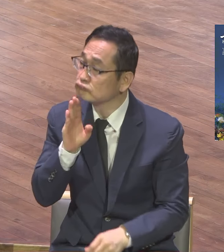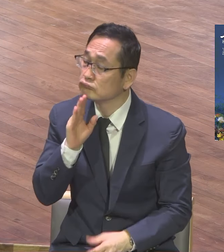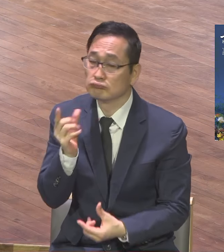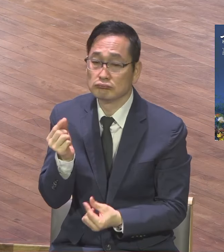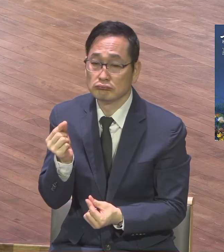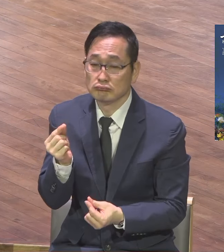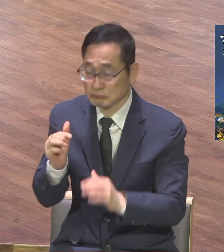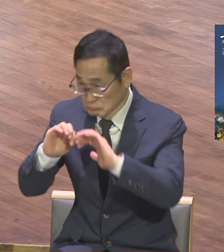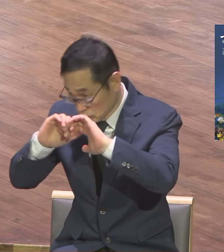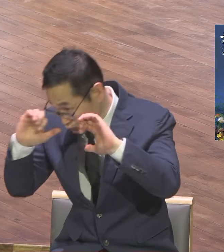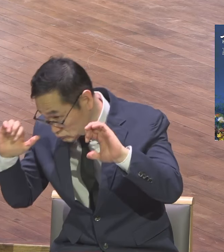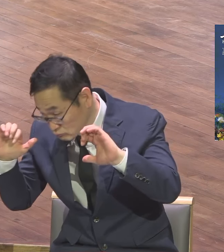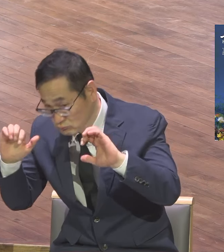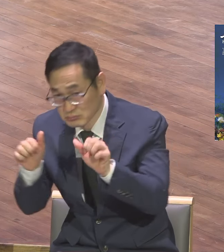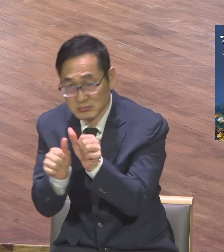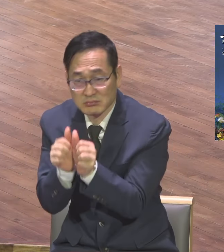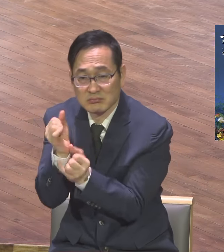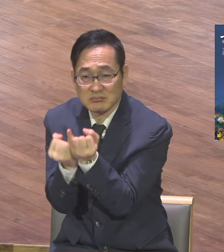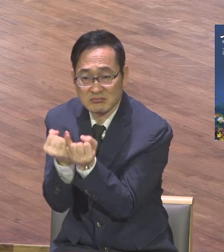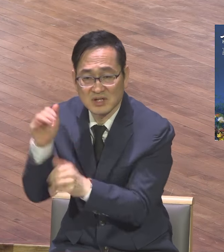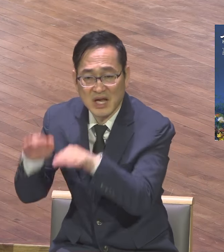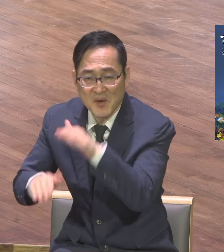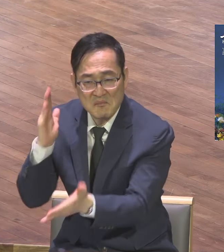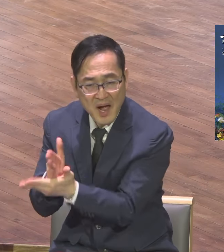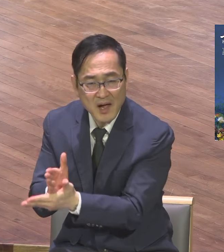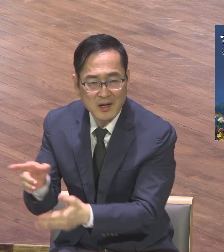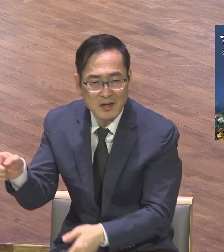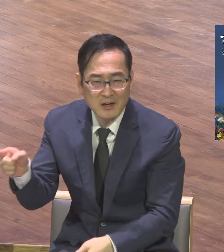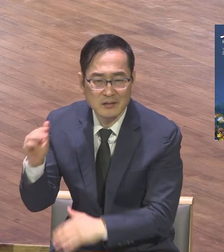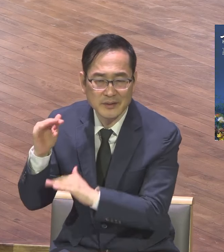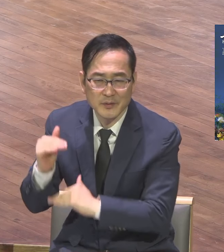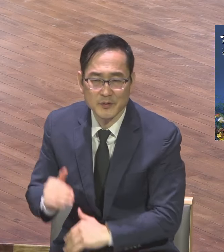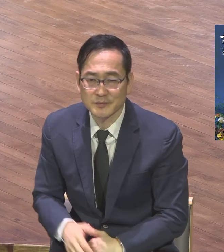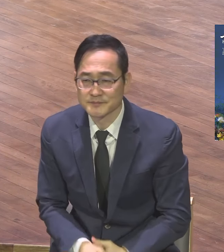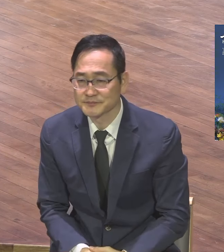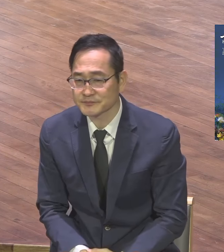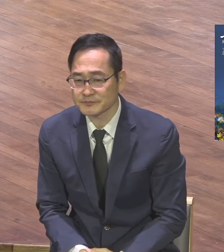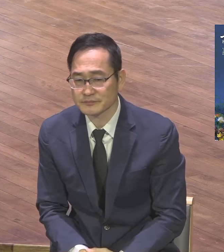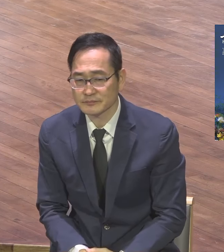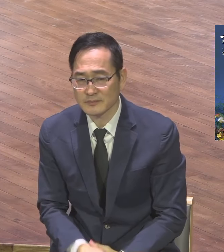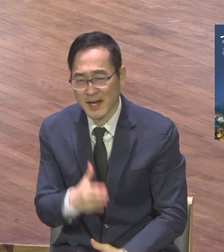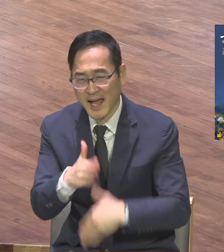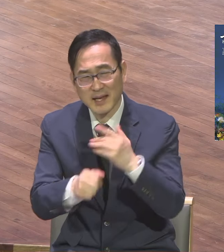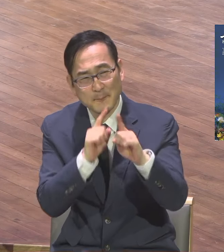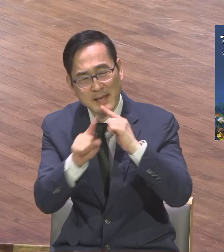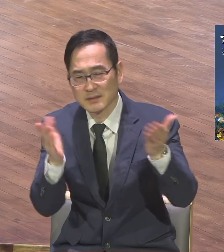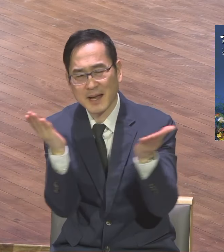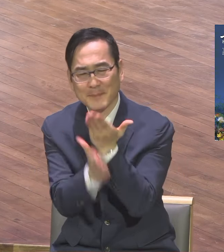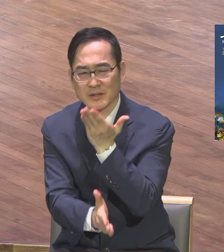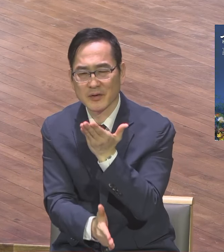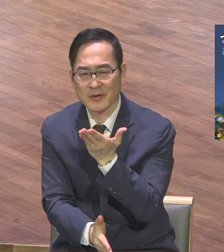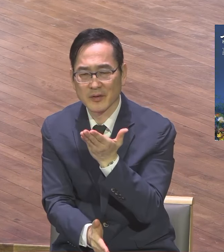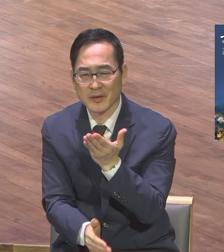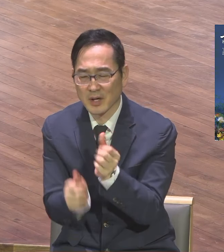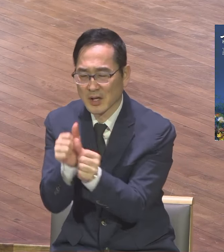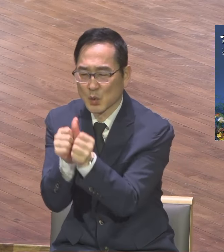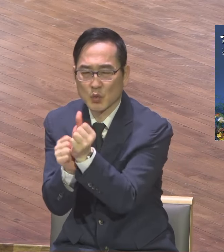되지요. 차별금지법 맞지요. 그런데 하나님의 말씀과 반대되는